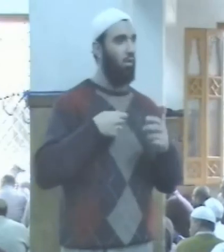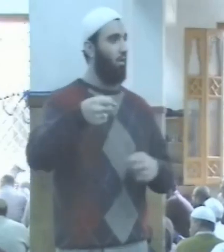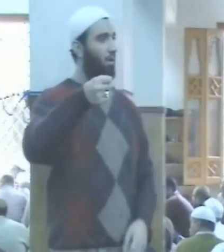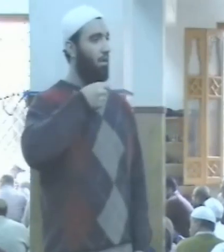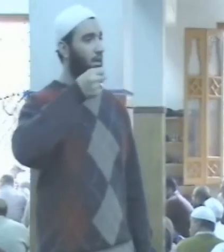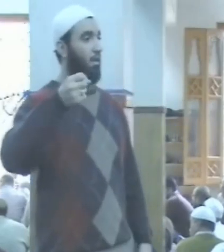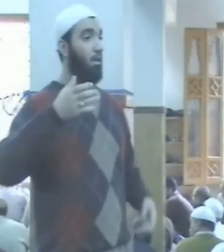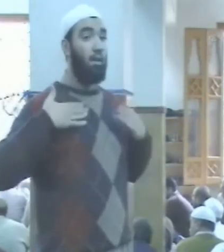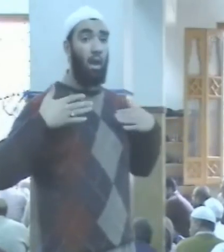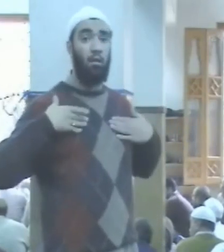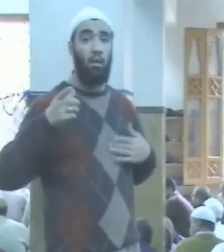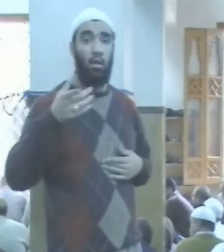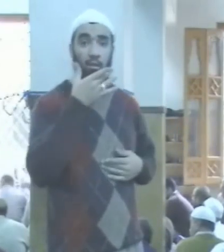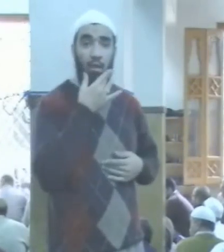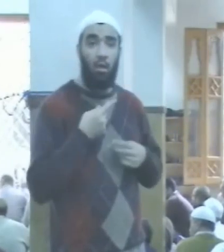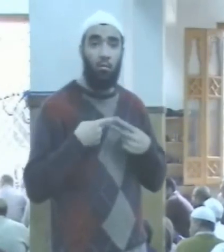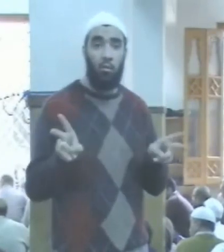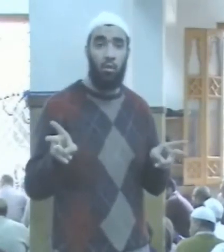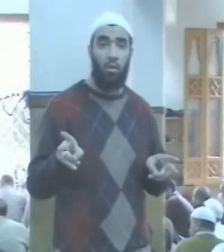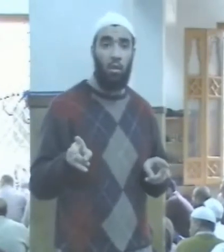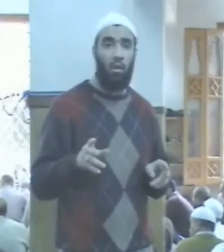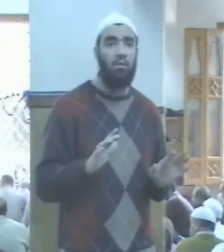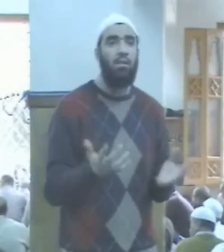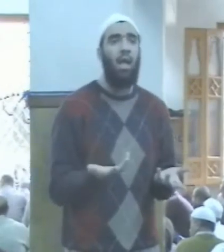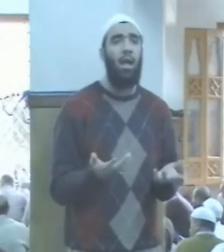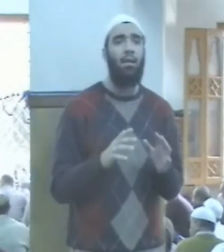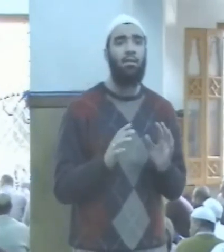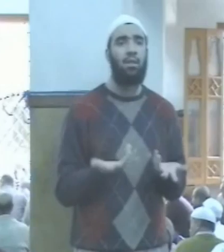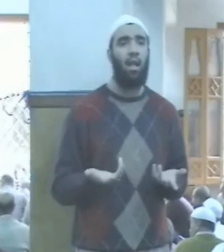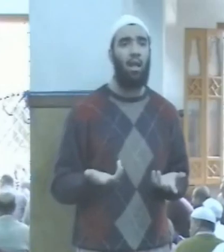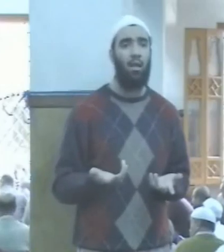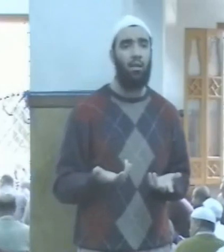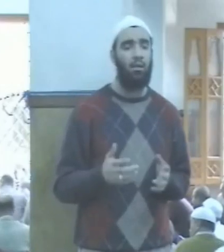لكان الأمر غير ما نرى.